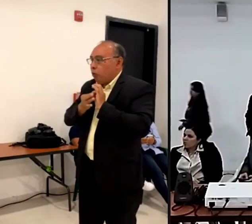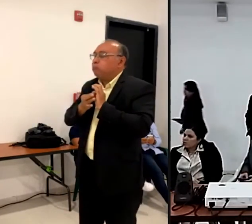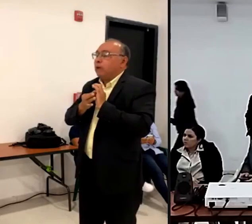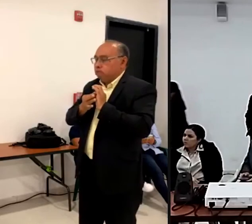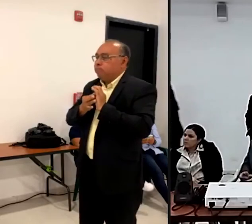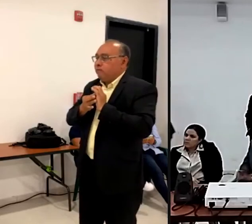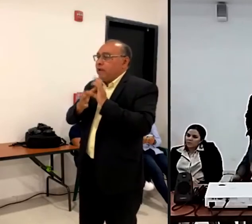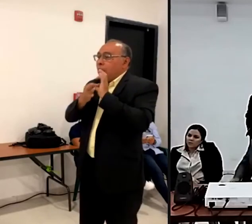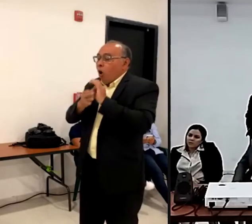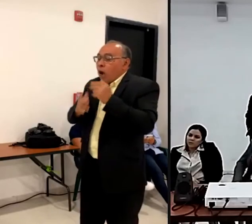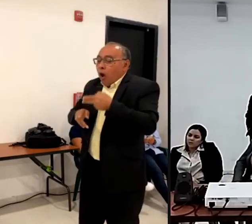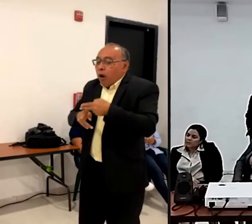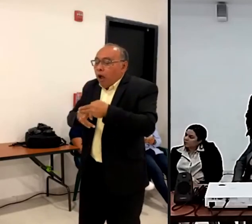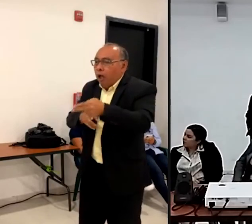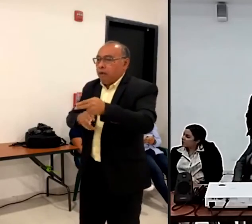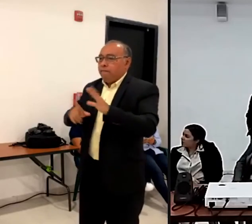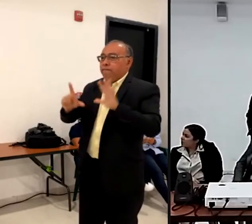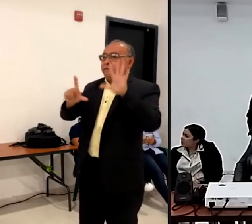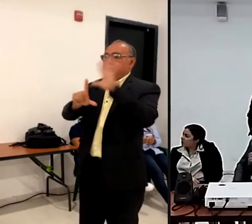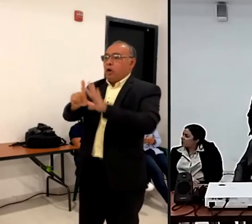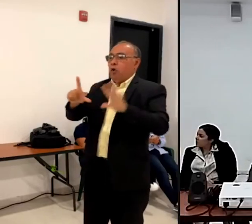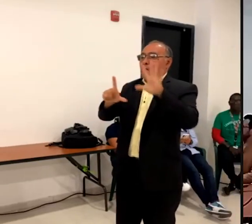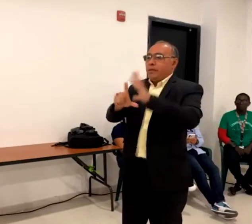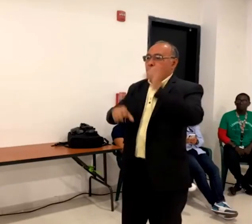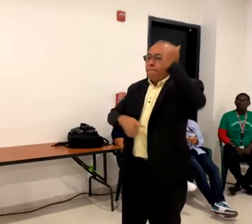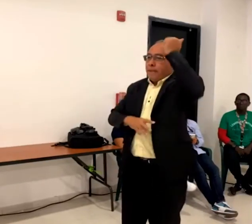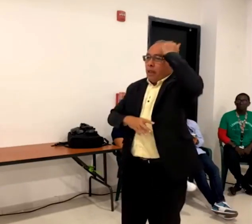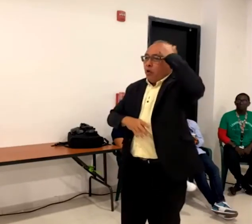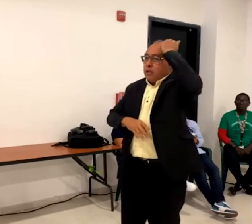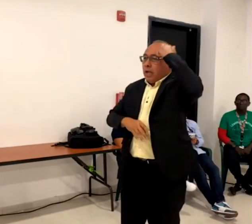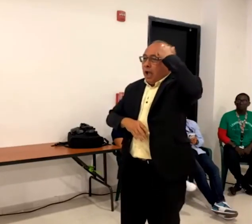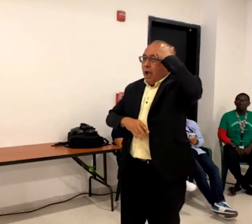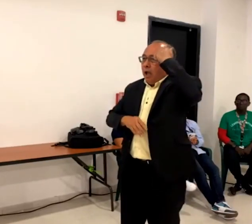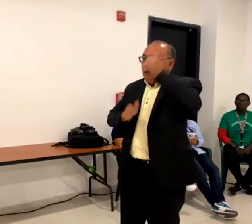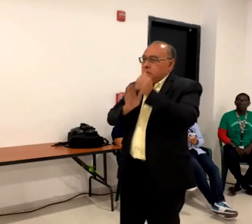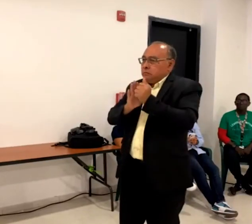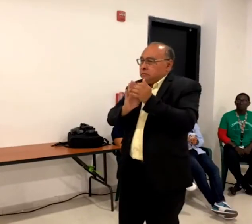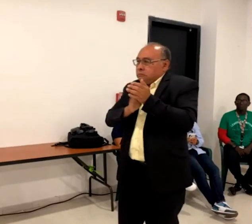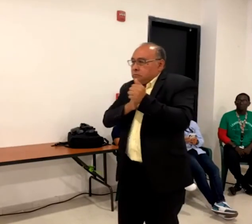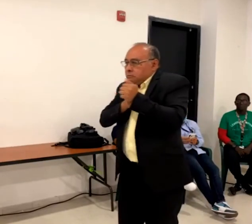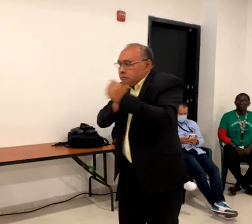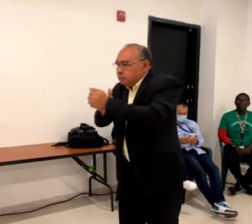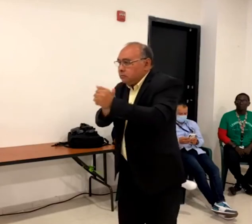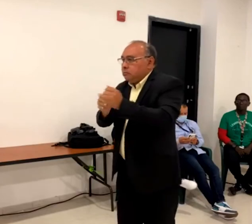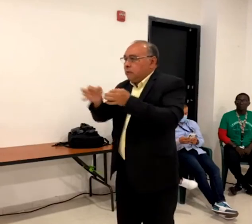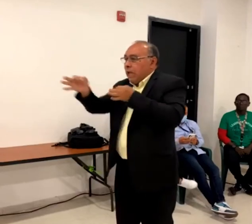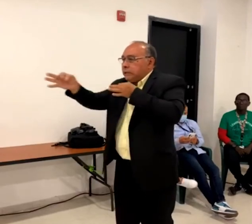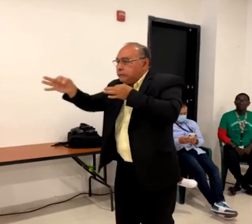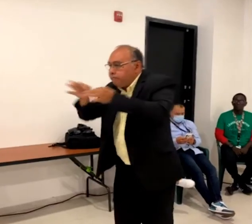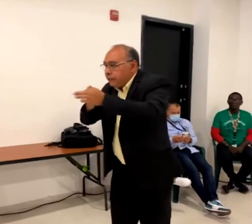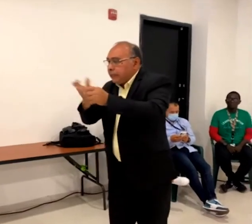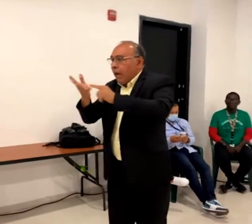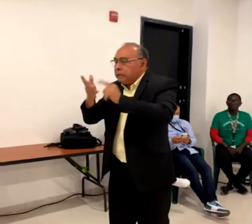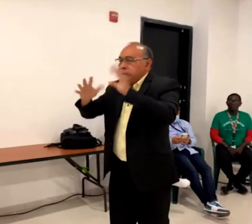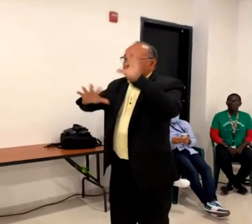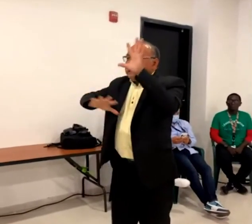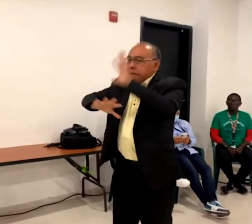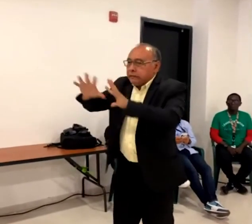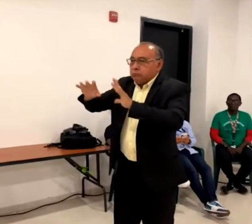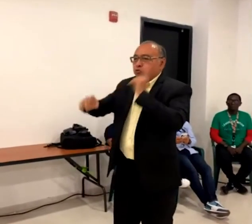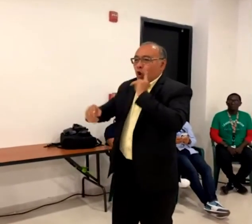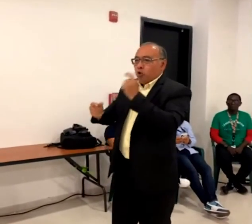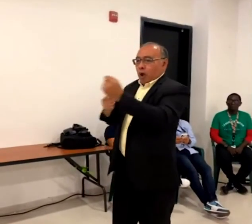más adelante incluso nosotros como gente con uno vamos a hacer un líder o pedagógico